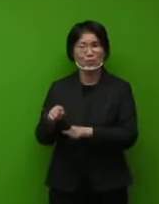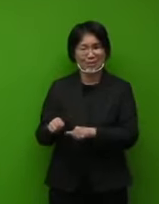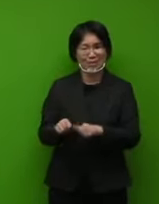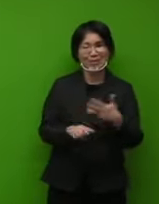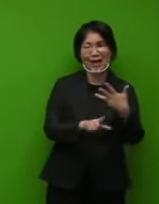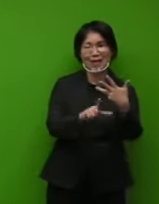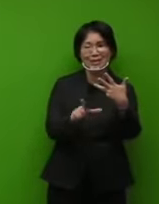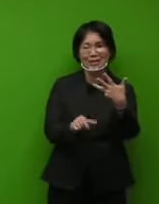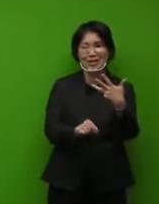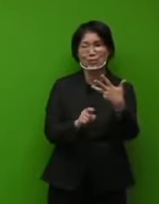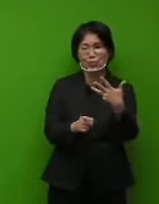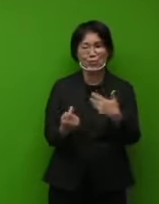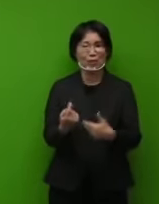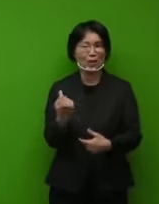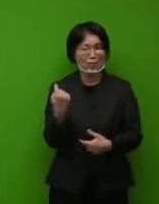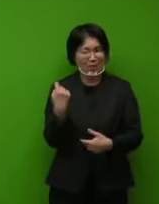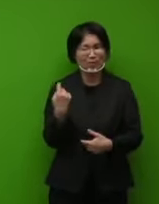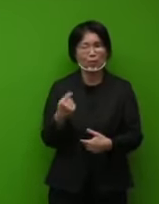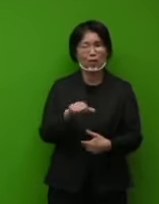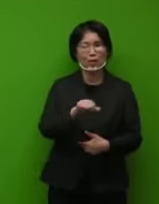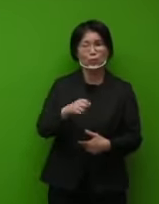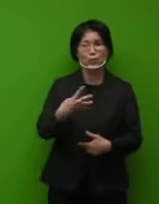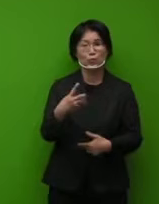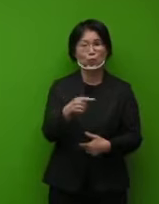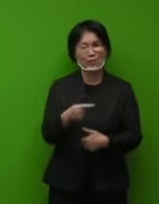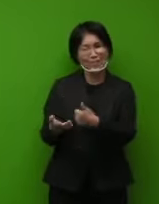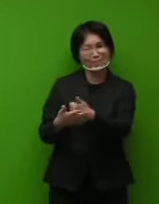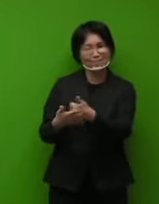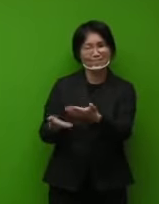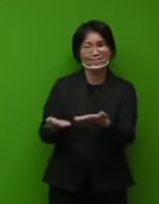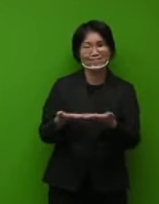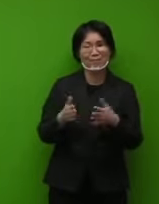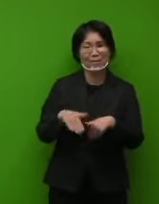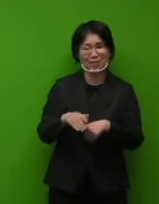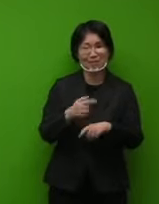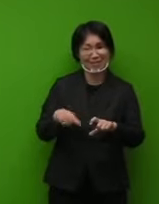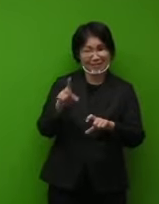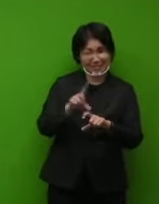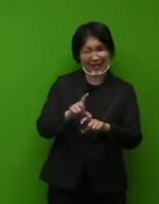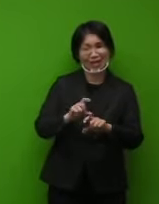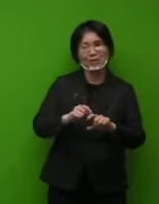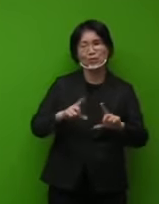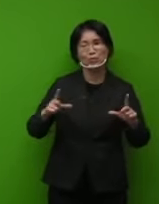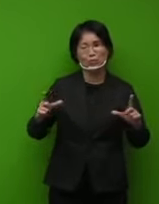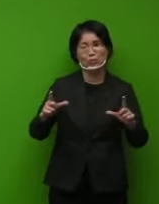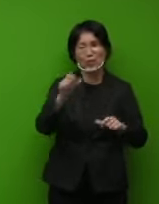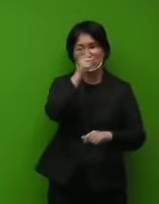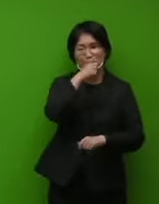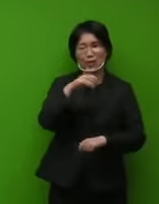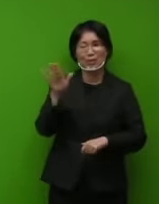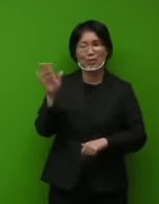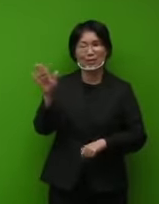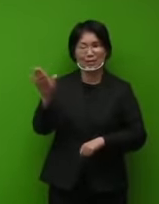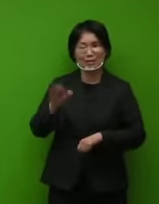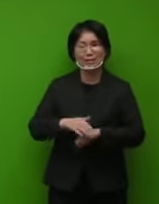月、昨日の時点でも54名ということでありまして、さらに増員の予定であります。次のページをお願い